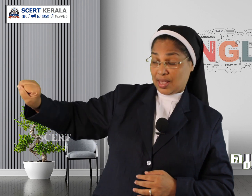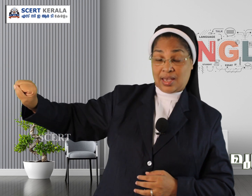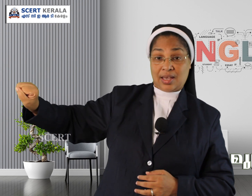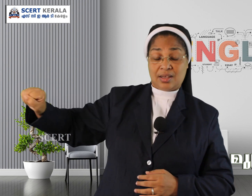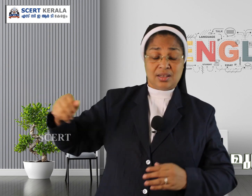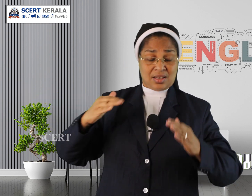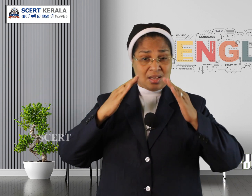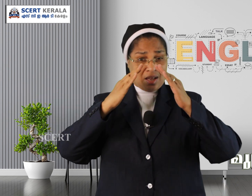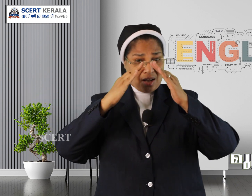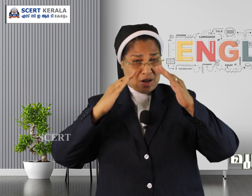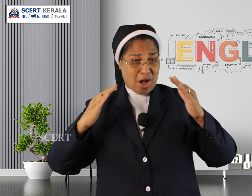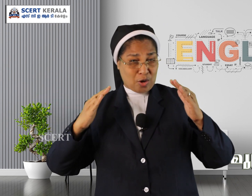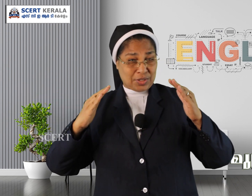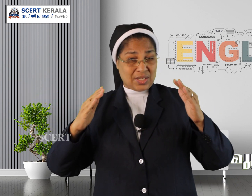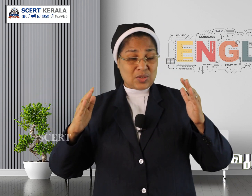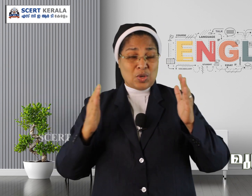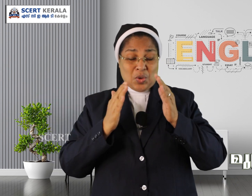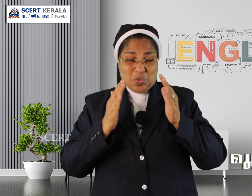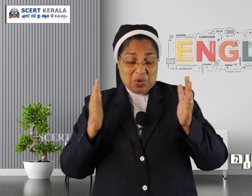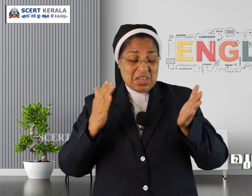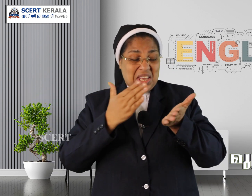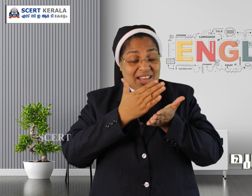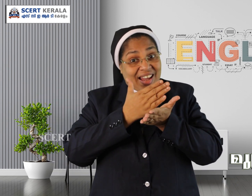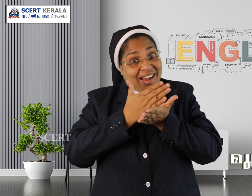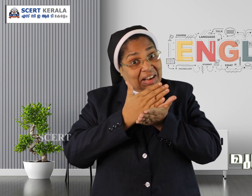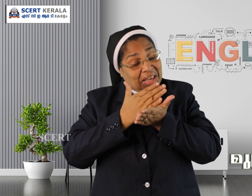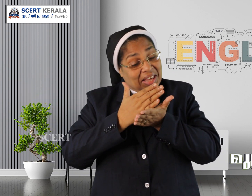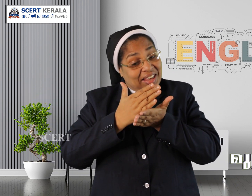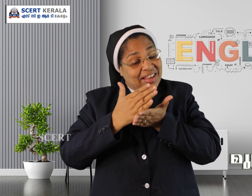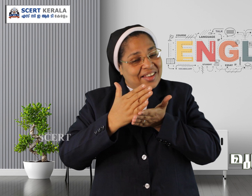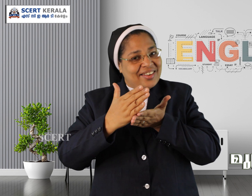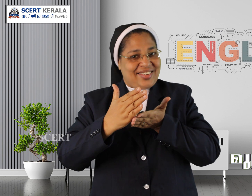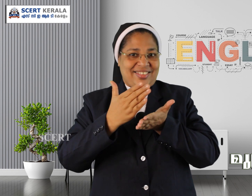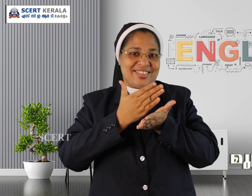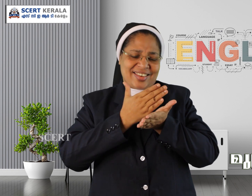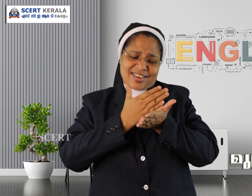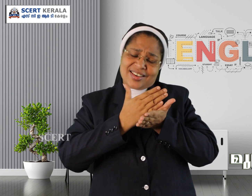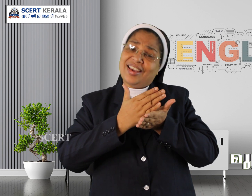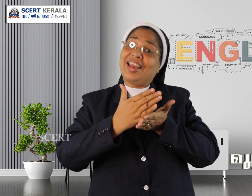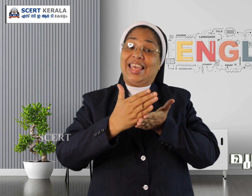ദെയർ ഹൗസ് ഈസ് വെരി ക്ലീൻ, ക്ലീൻ.